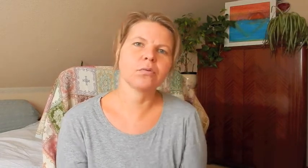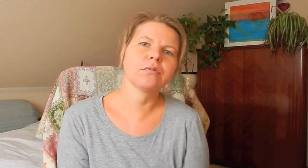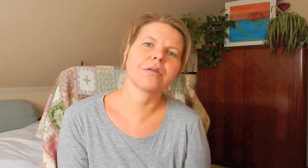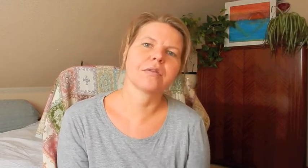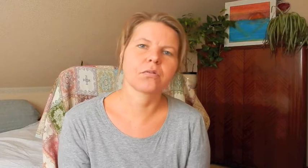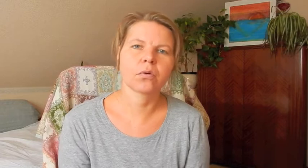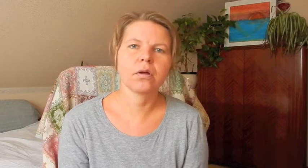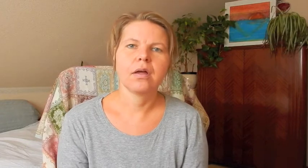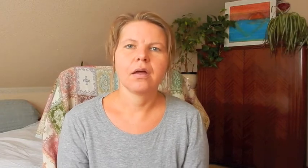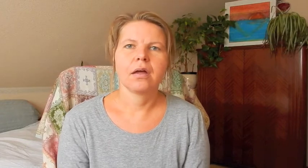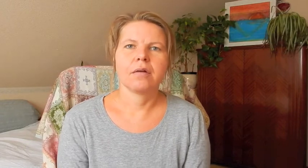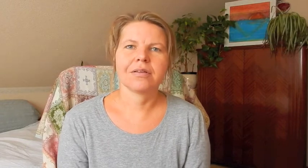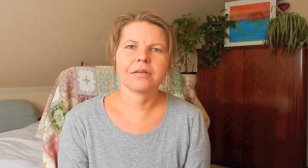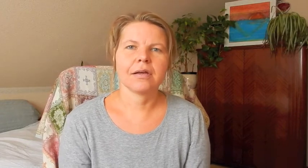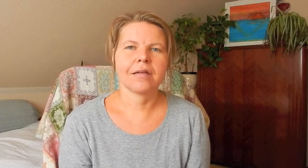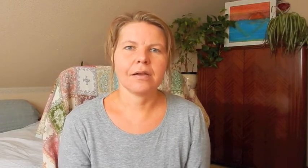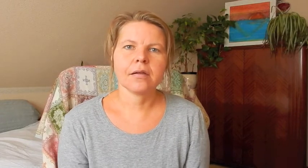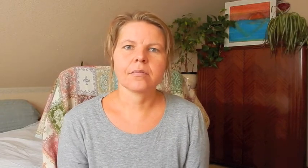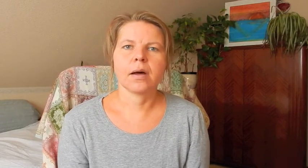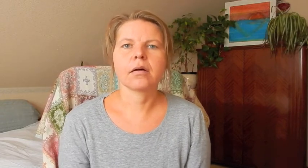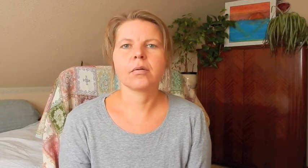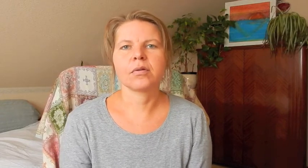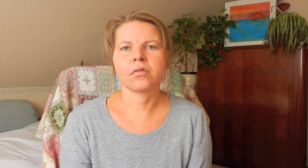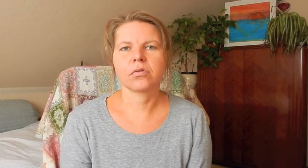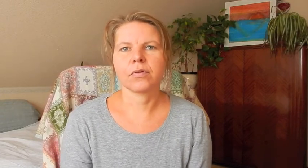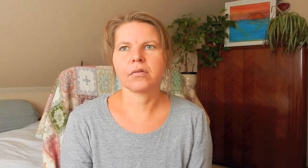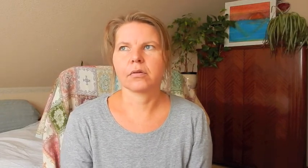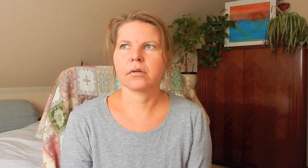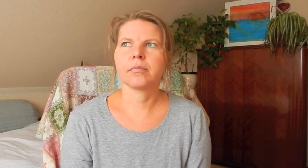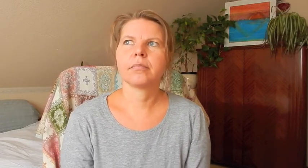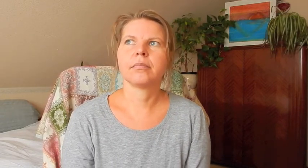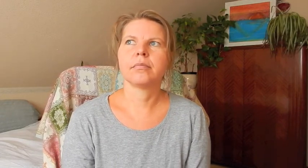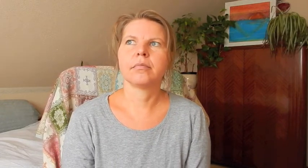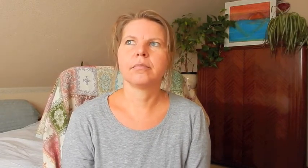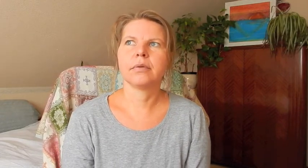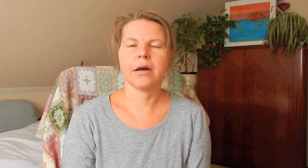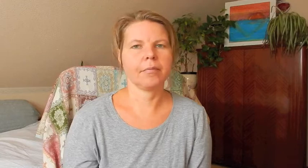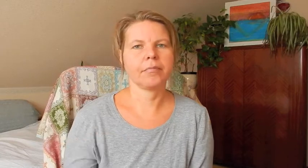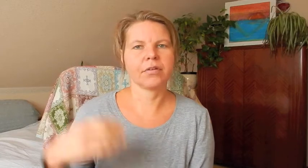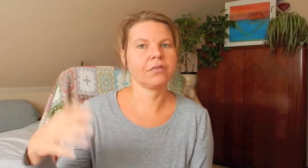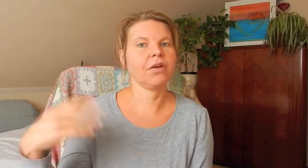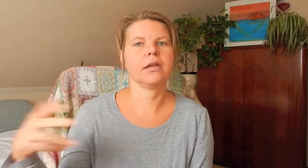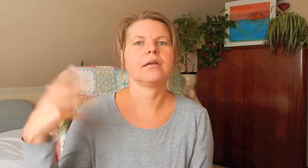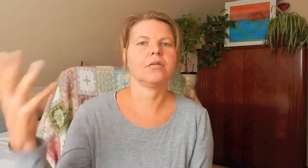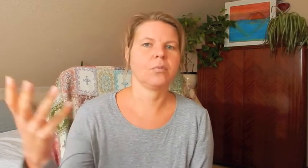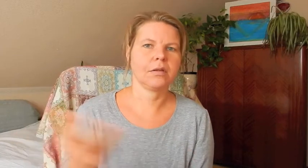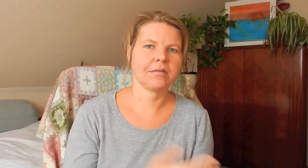Reflexion, was ich da jetzt anders mache, beziehungsweise ja, was sich verändert hat über die